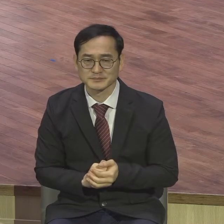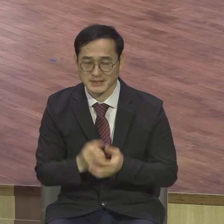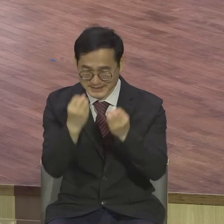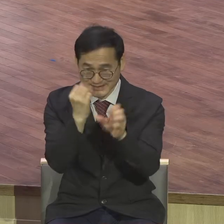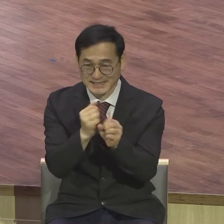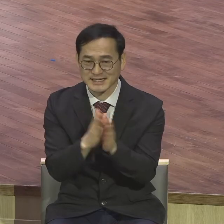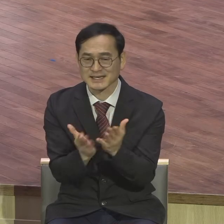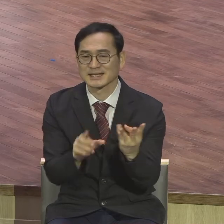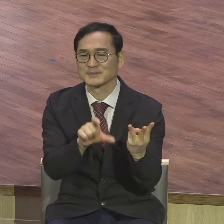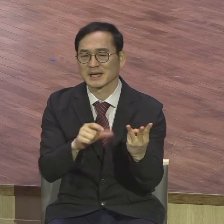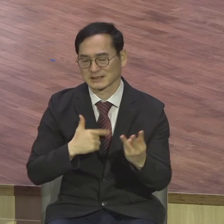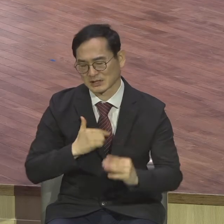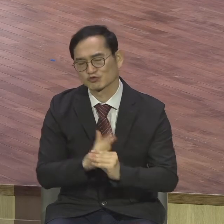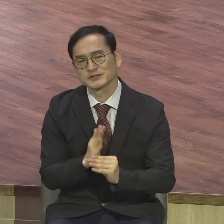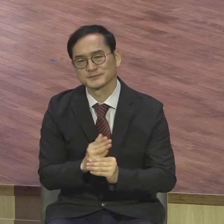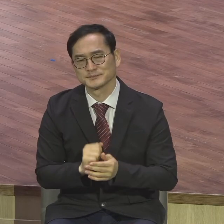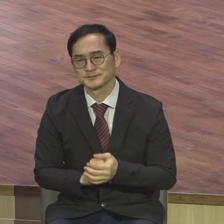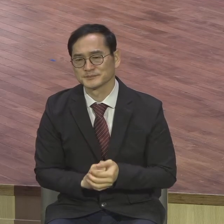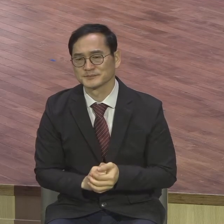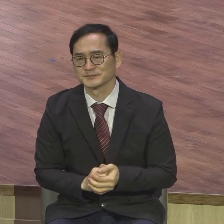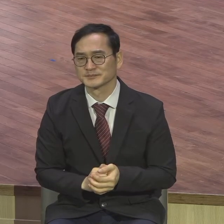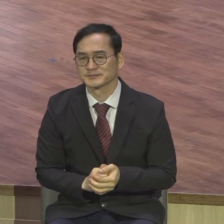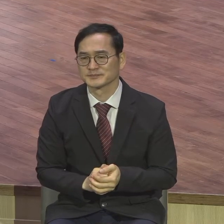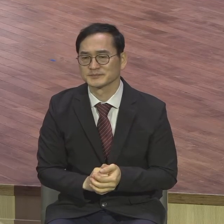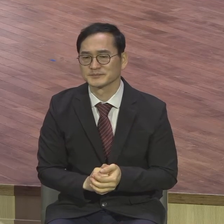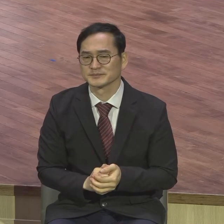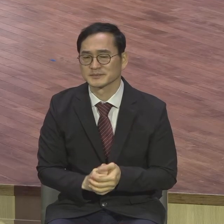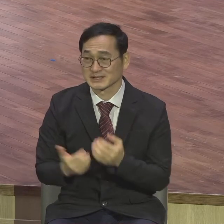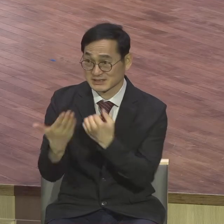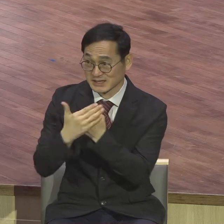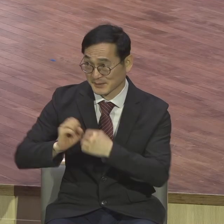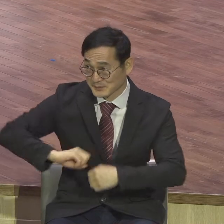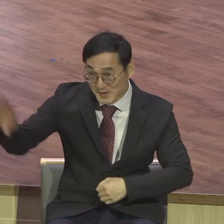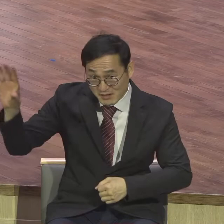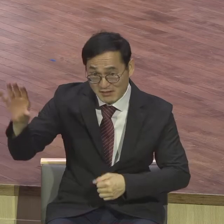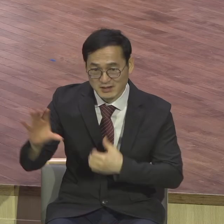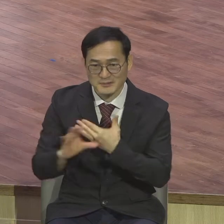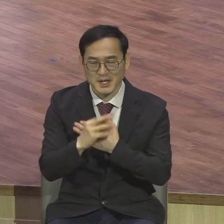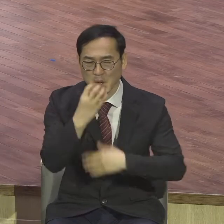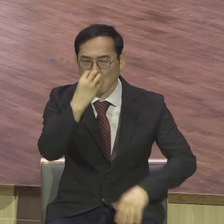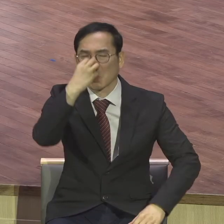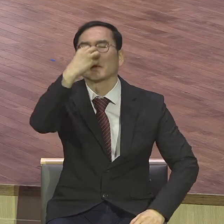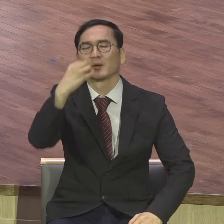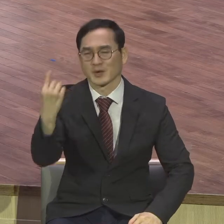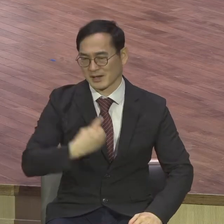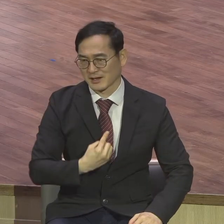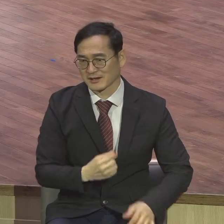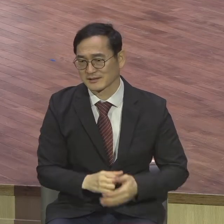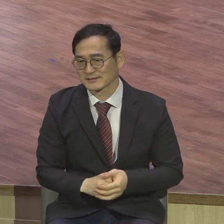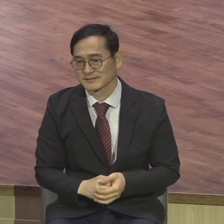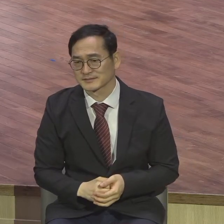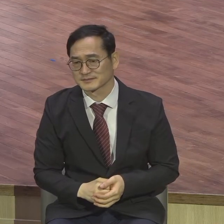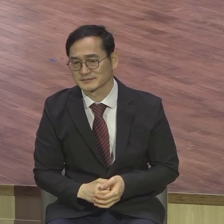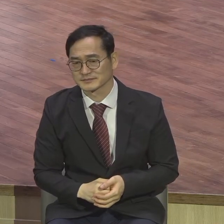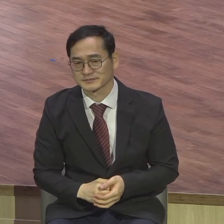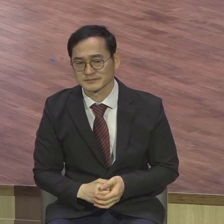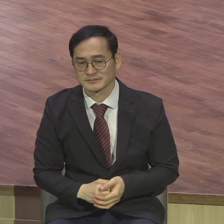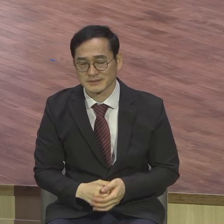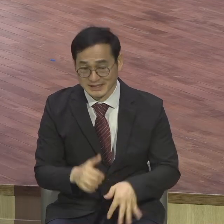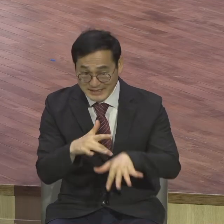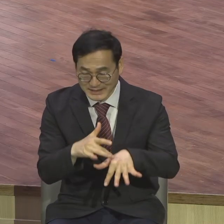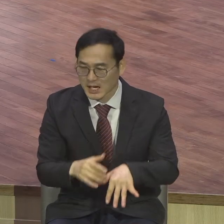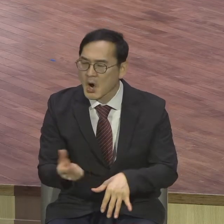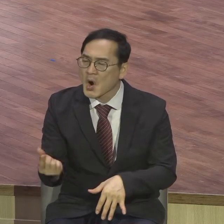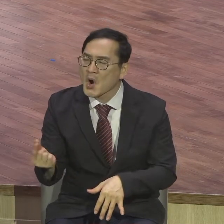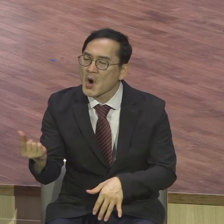나옵니다. 은혜를 놓치는 순간 교만해집니다. 은혜 놓치는 순간 그야말로 끊임없는 사단의